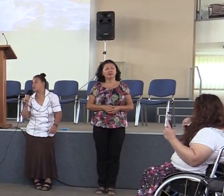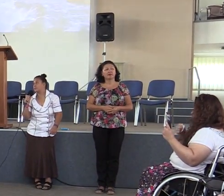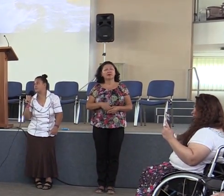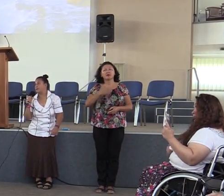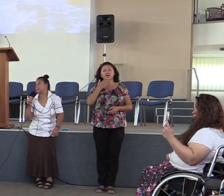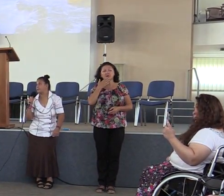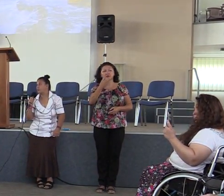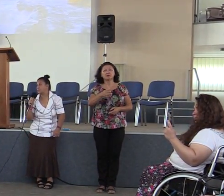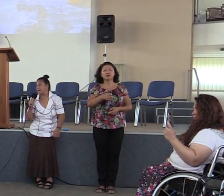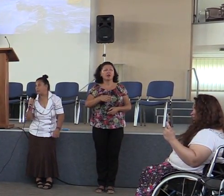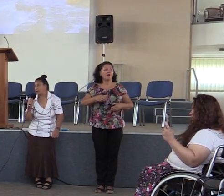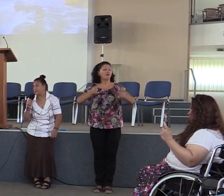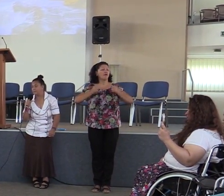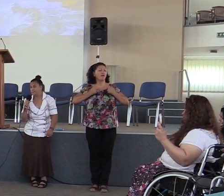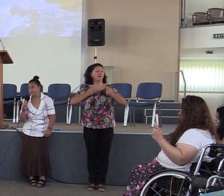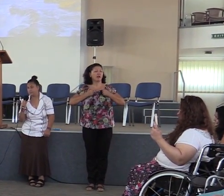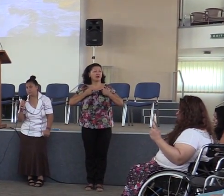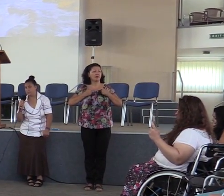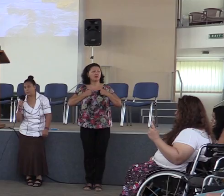Vă mulțumesc dumneavoastră voluntarilor